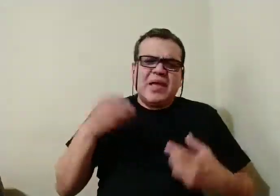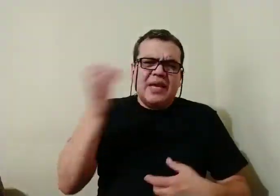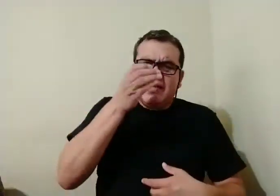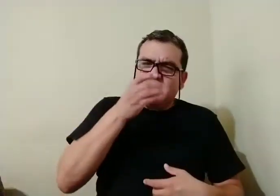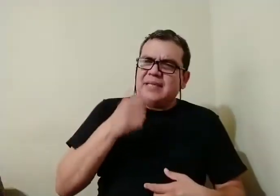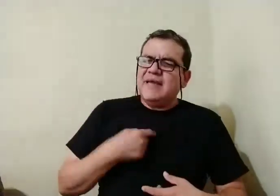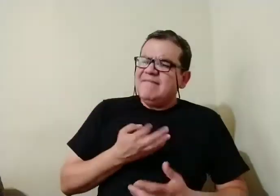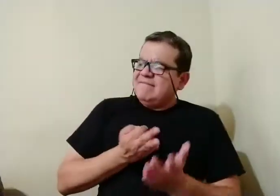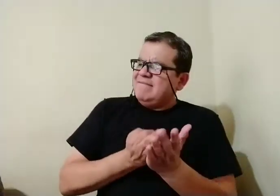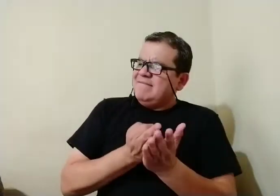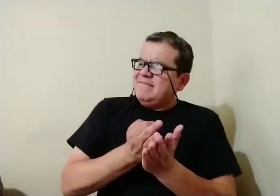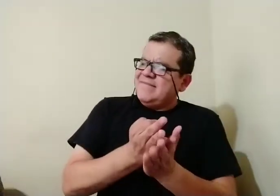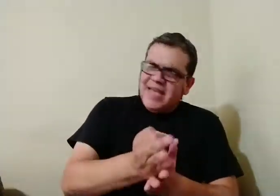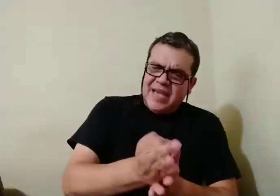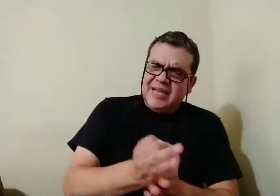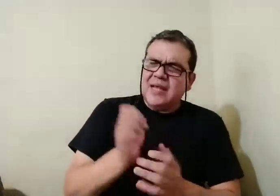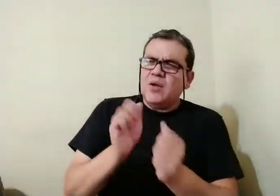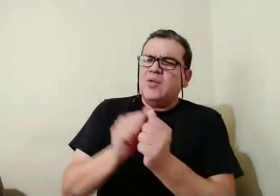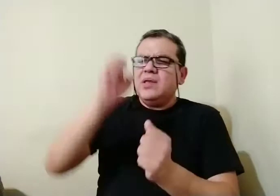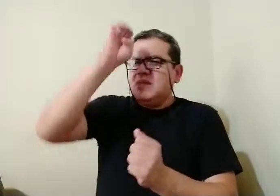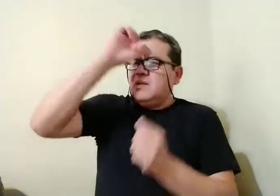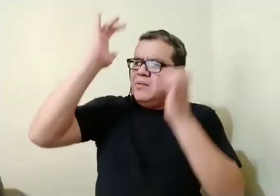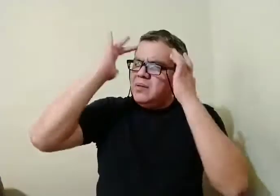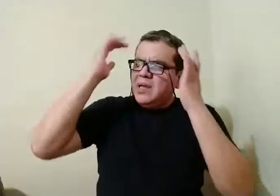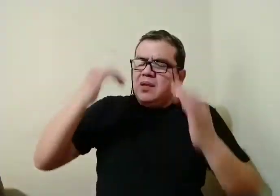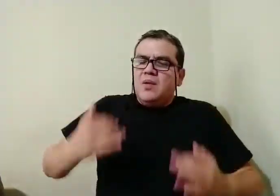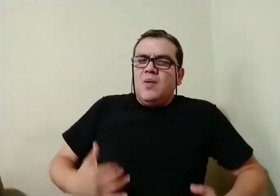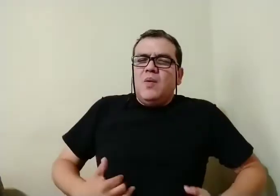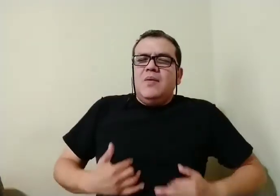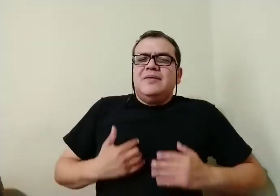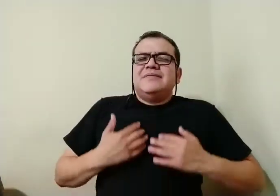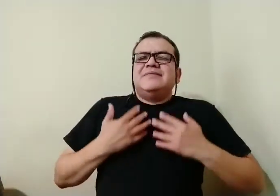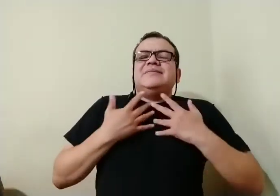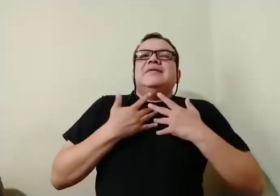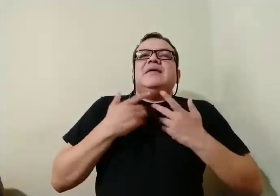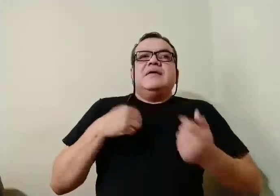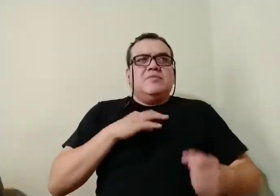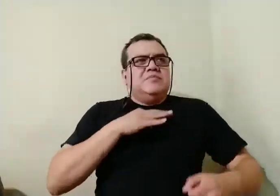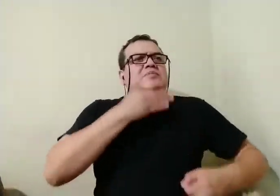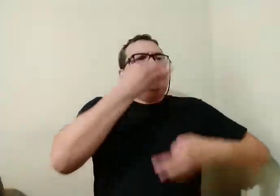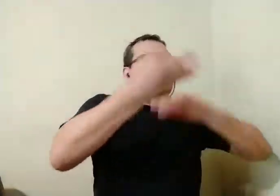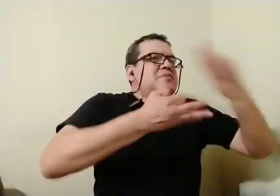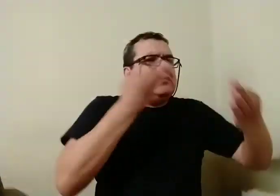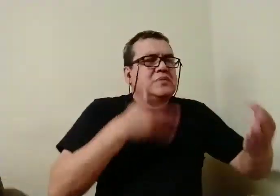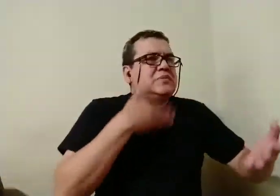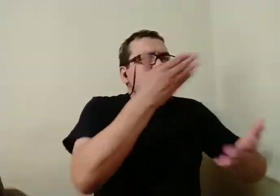que impactan al mundo con las enseñanzas de Cristo.